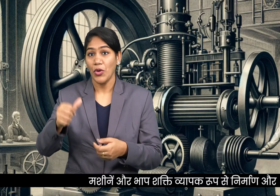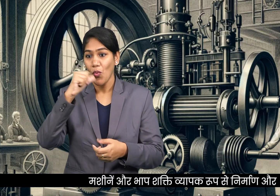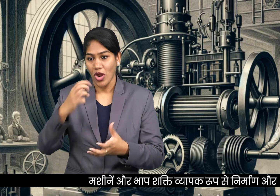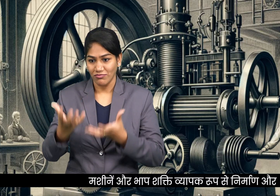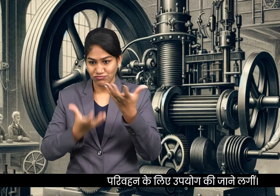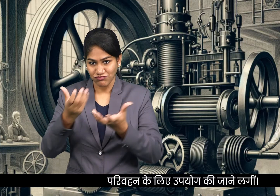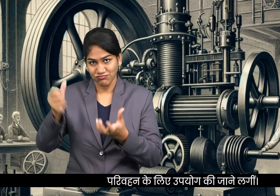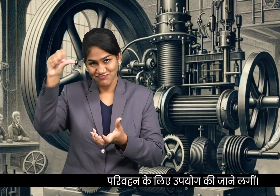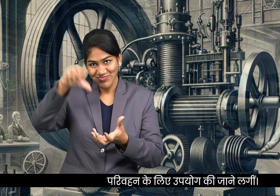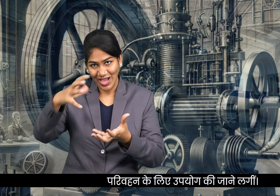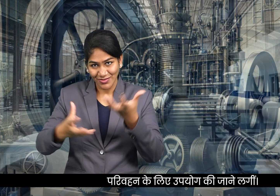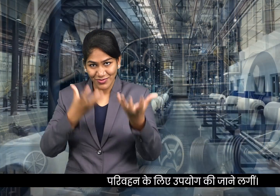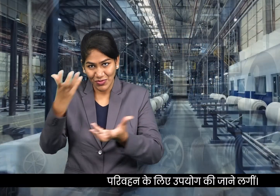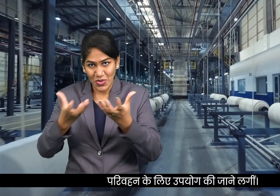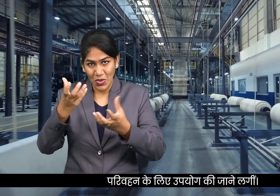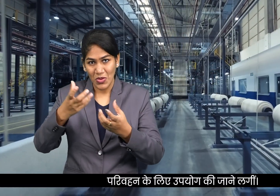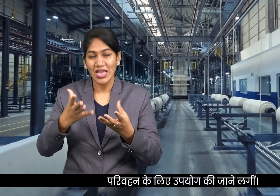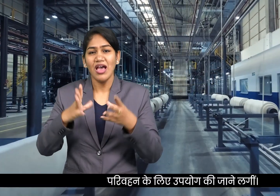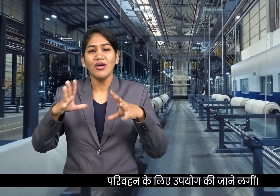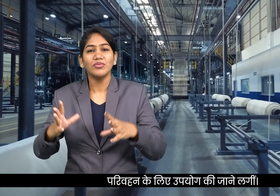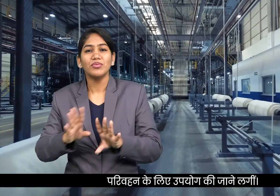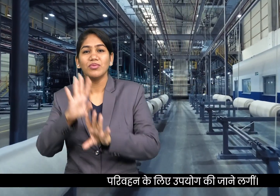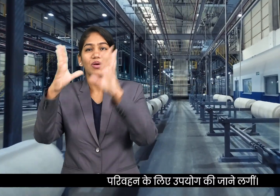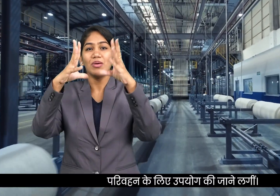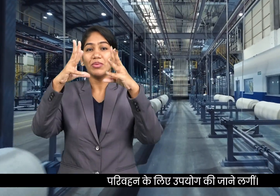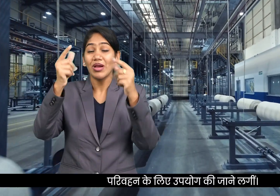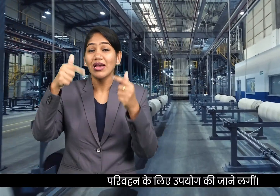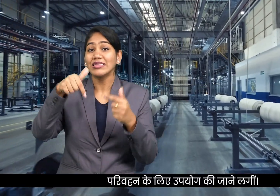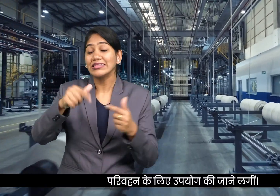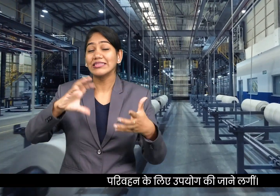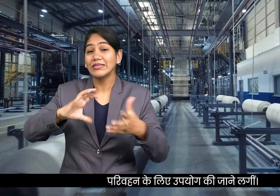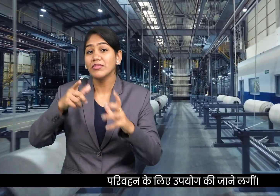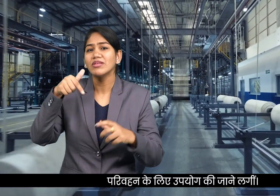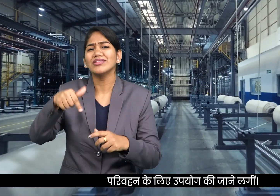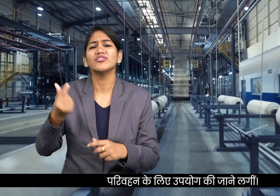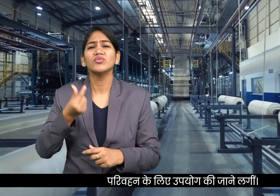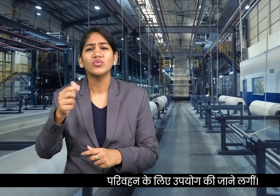निर्माण और परिवहन के लिए उपयोग की जाने लगी।